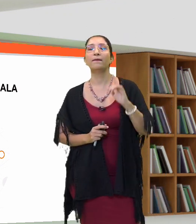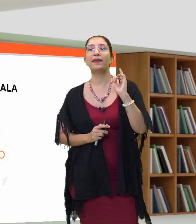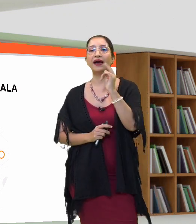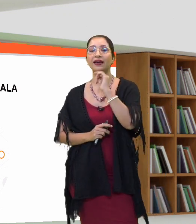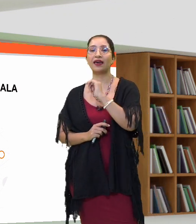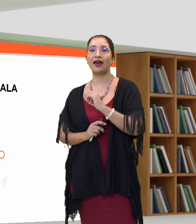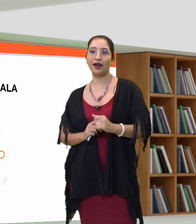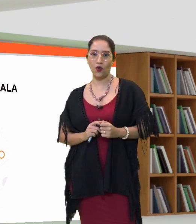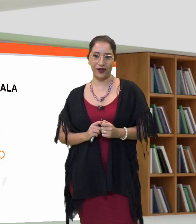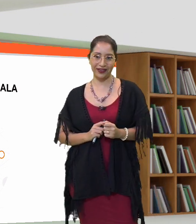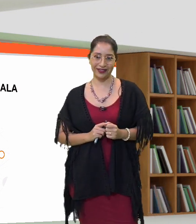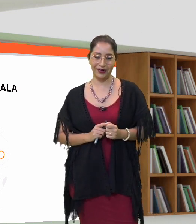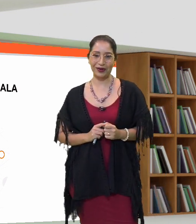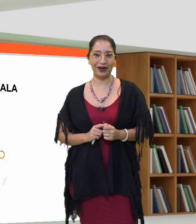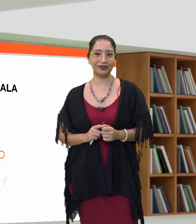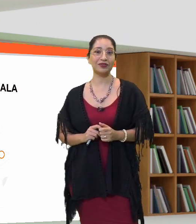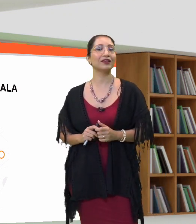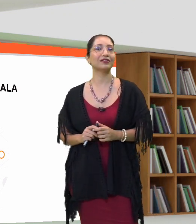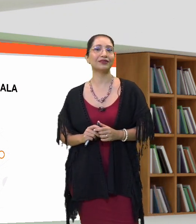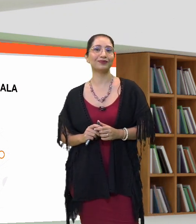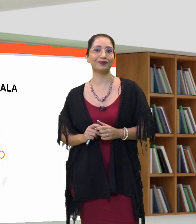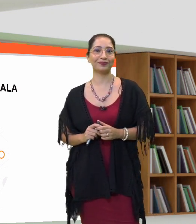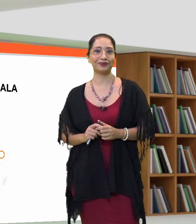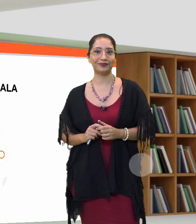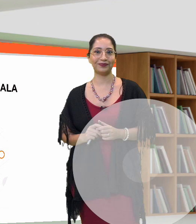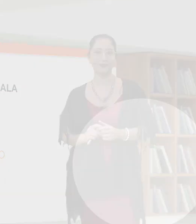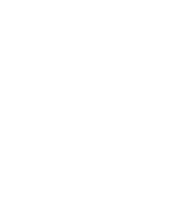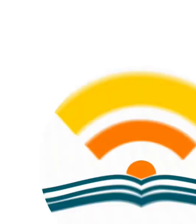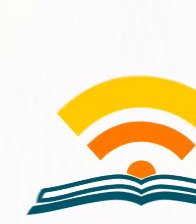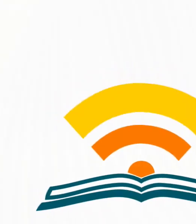volta para a correção. Aguardo vocês.